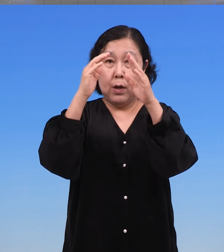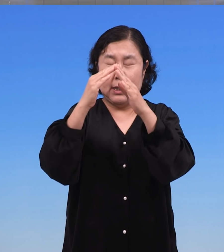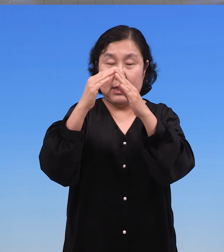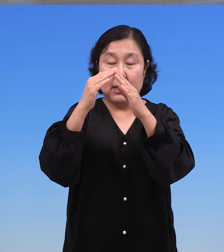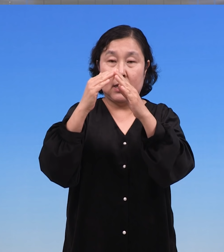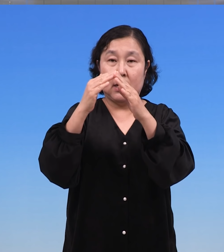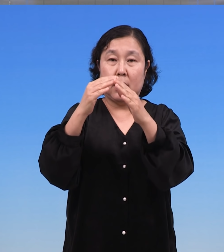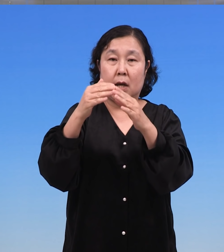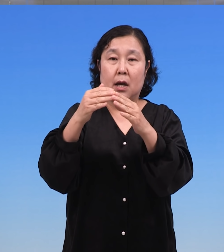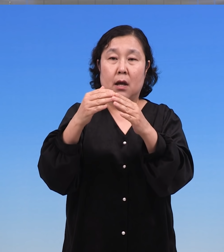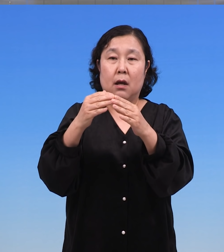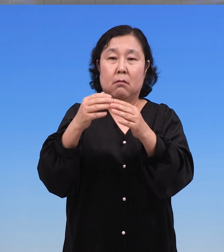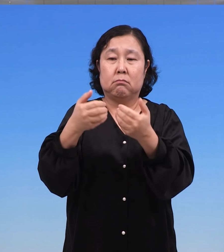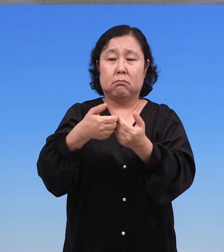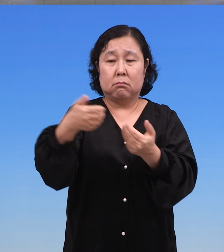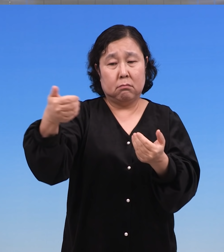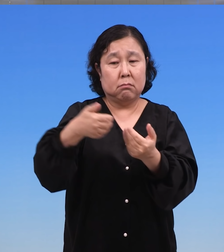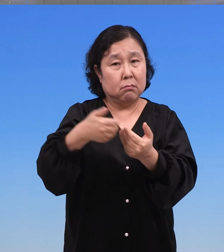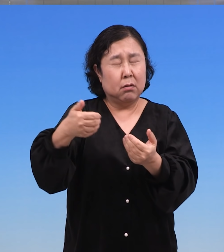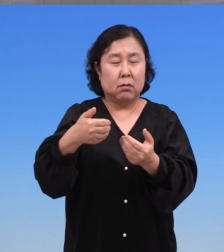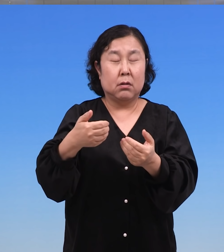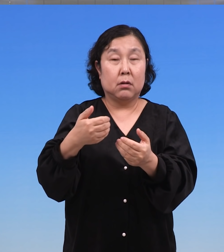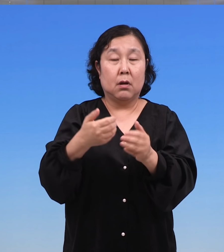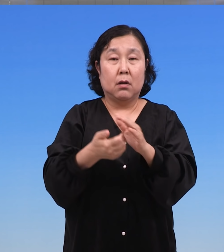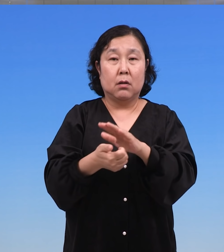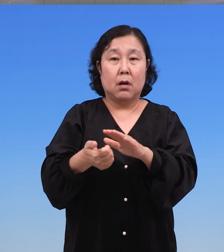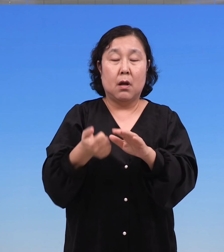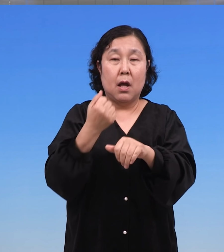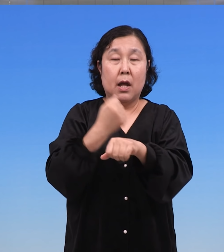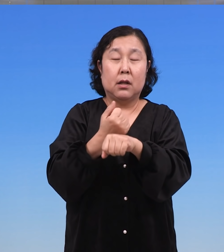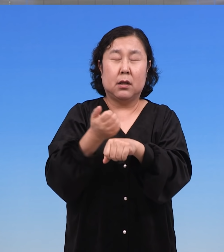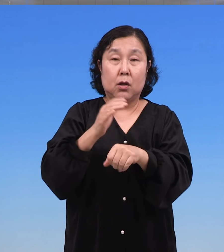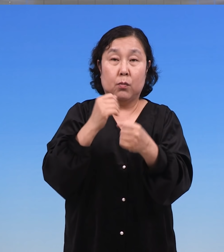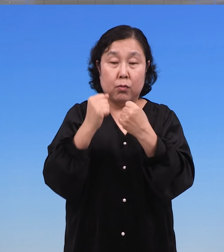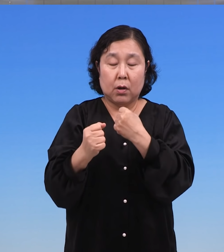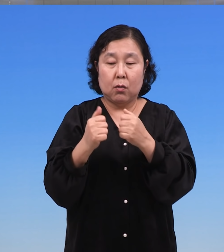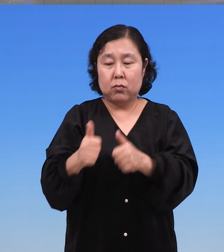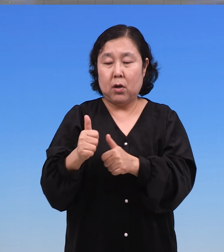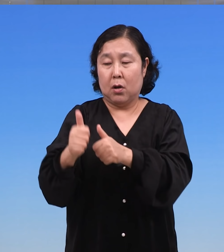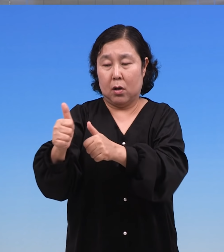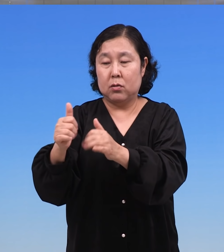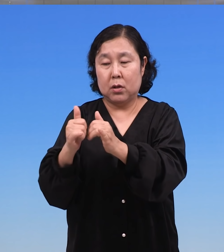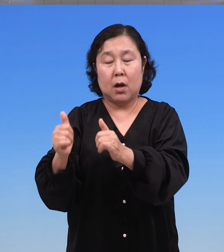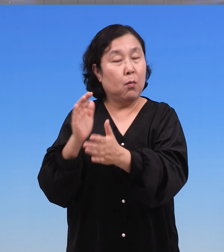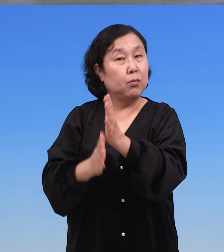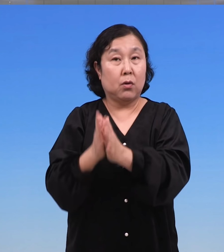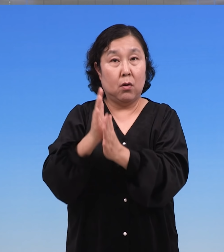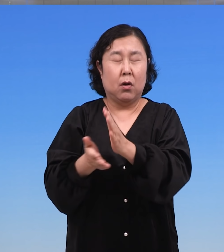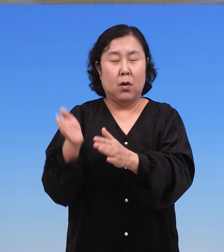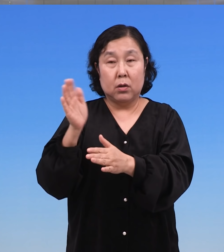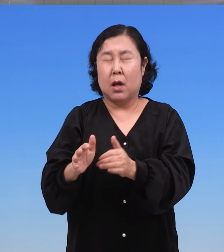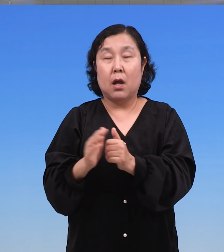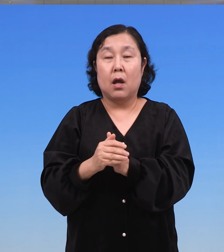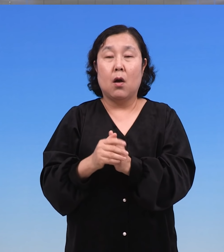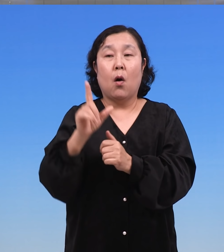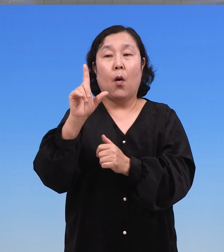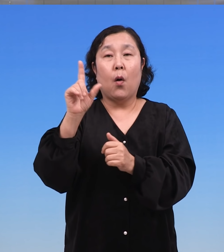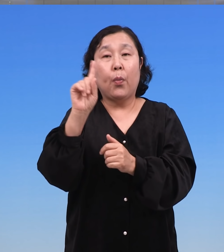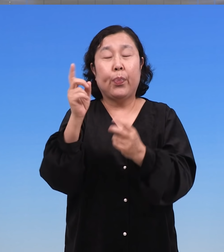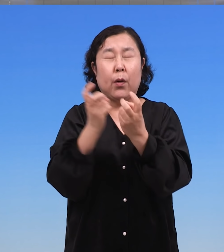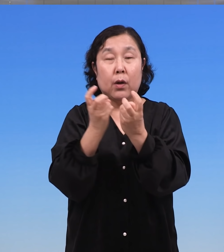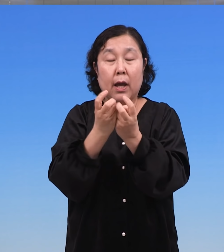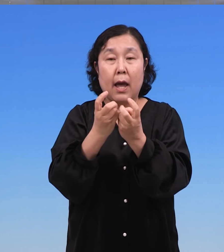1년씩 분리 개척하는 일을 시도했는데도 불구하고 별로 따라가는 분들이 많지 않은데, 이 어떻게 10,000명에서 15,000명을